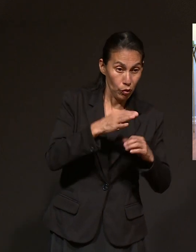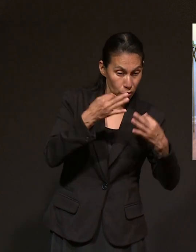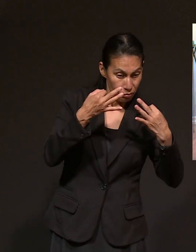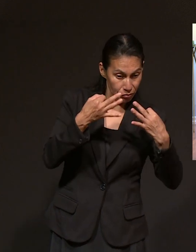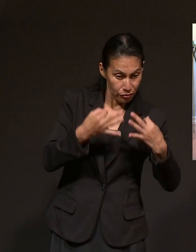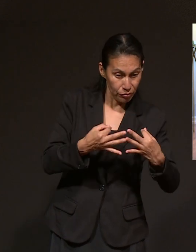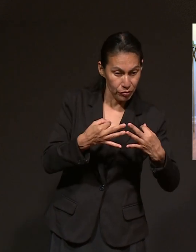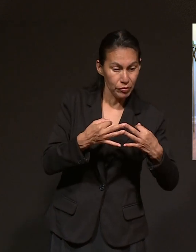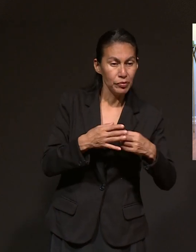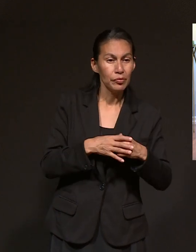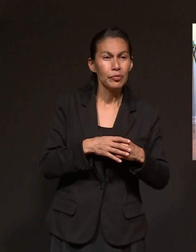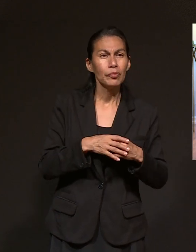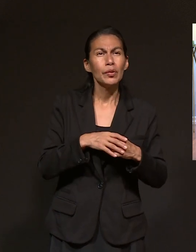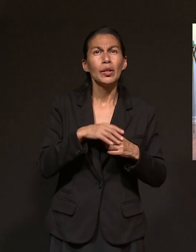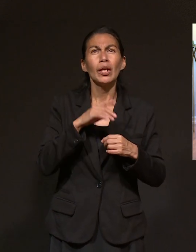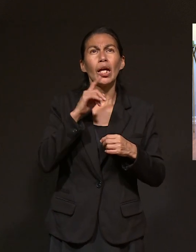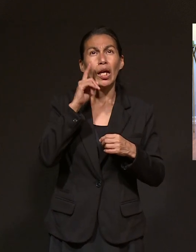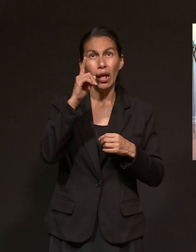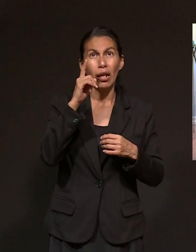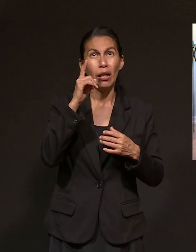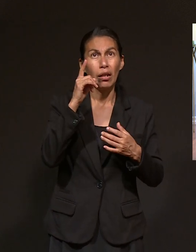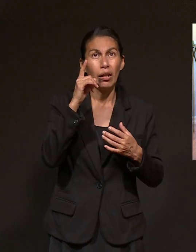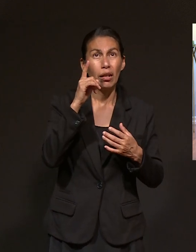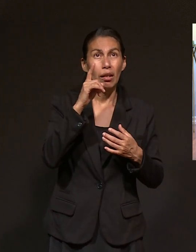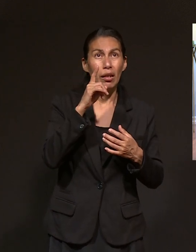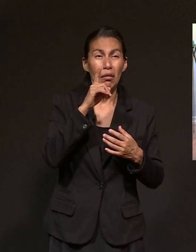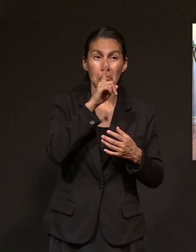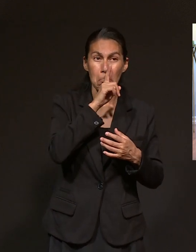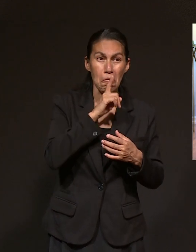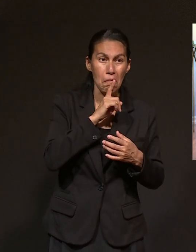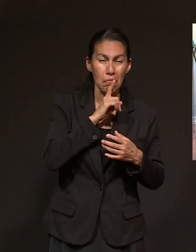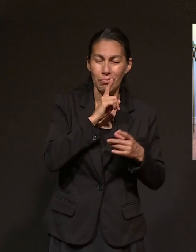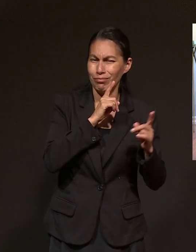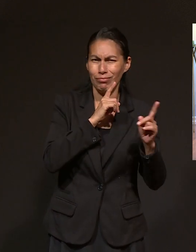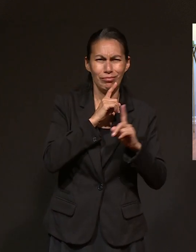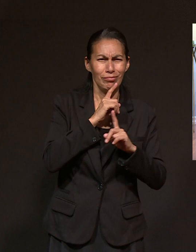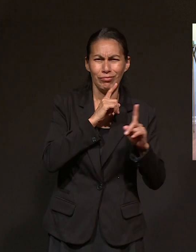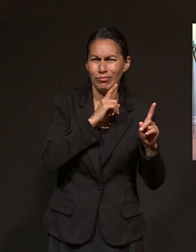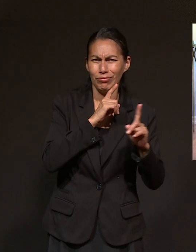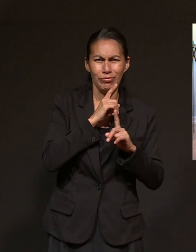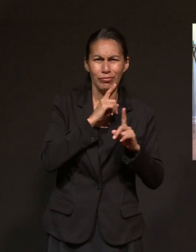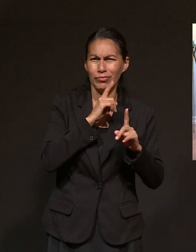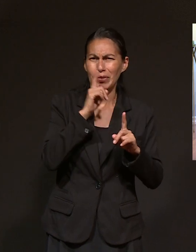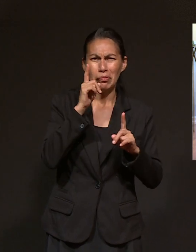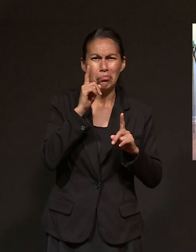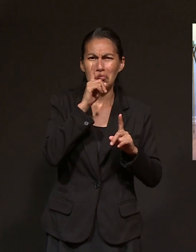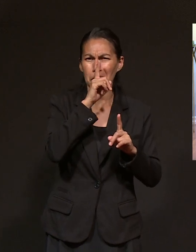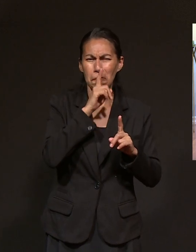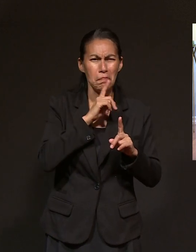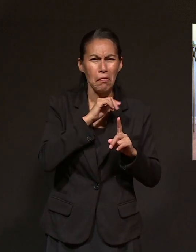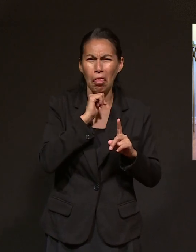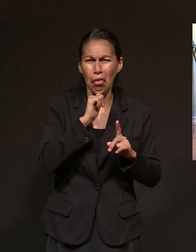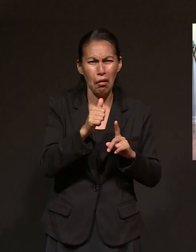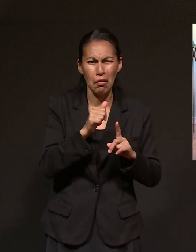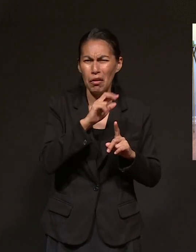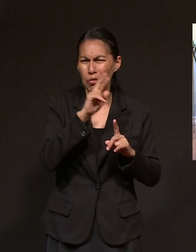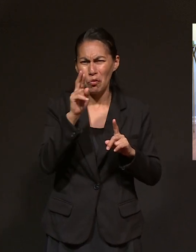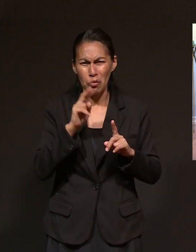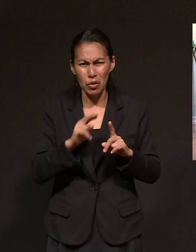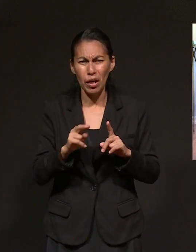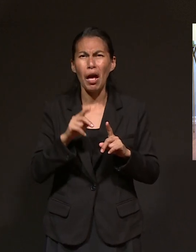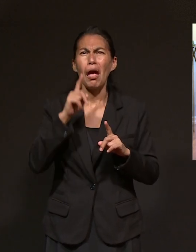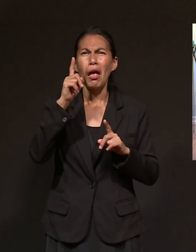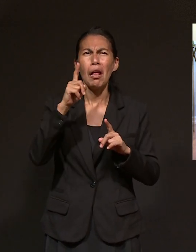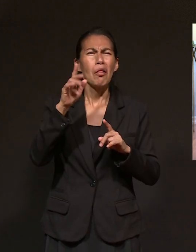resultados están garantizados por aquel que no sabe mentir y tiene el poder